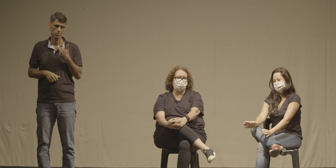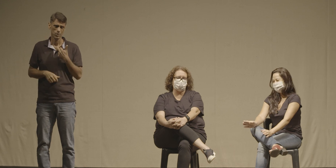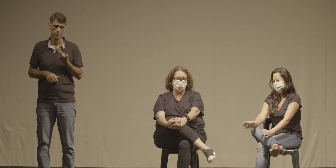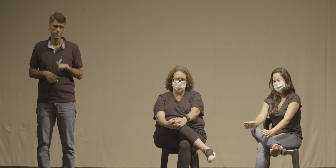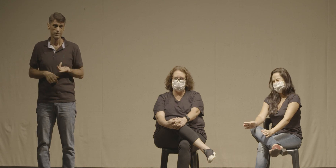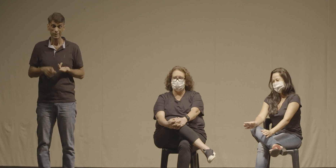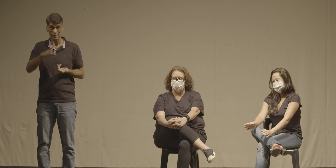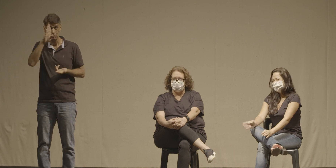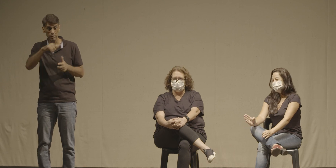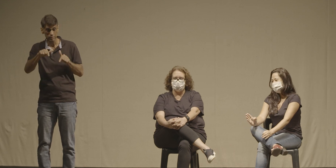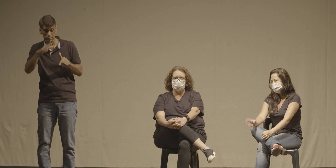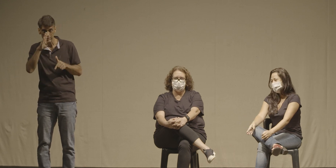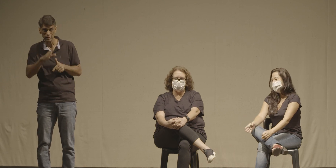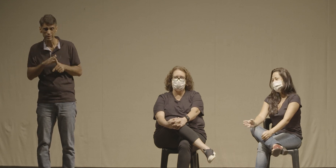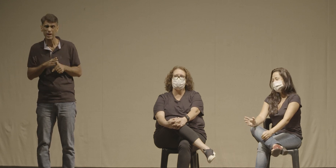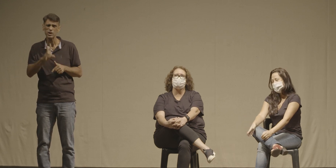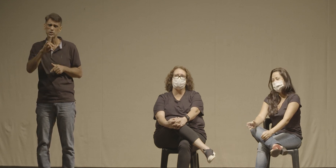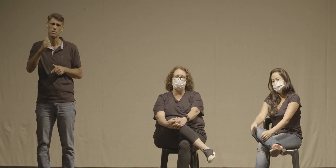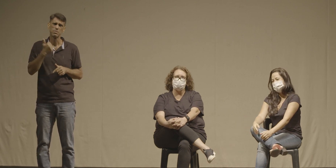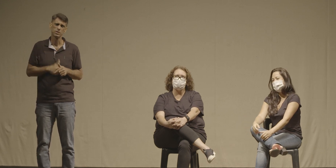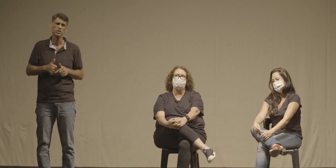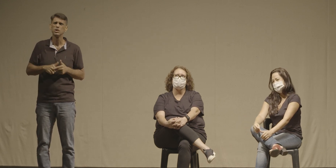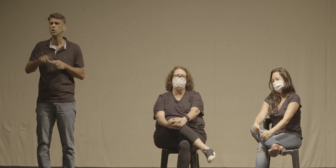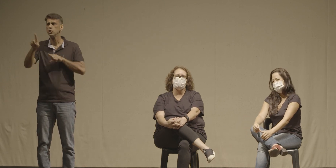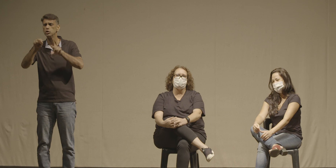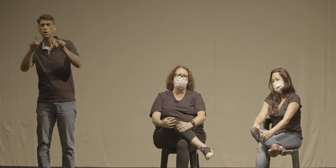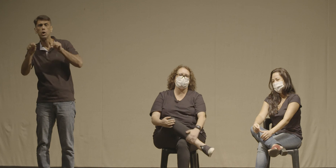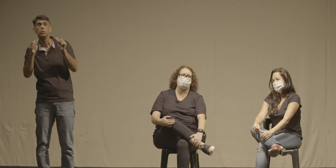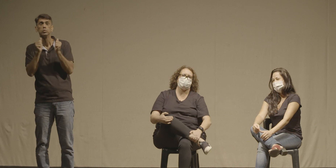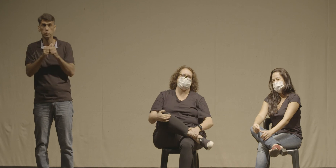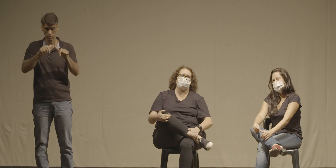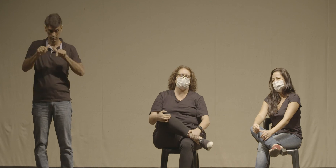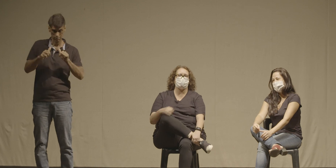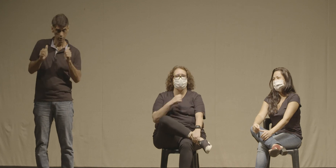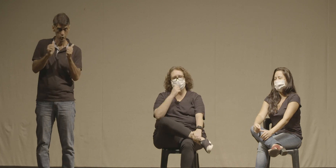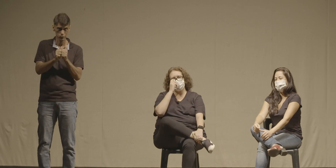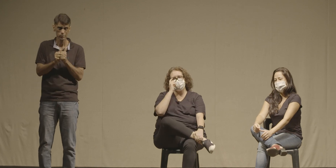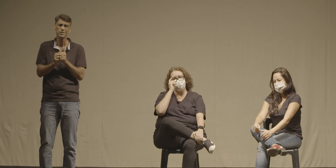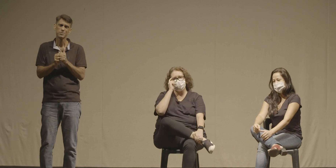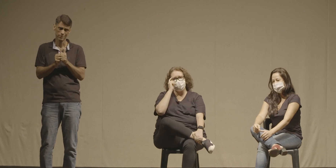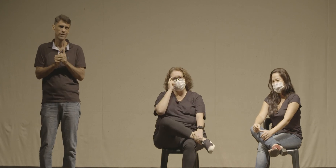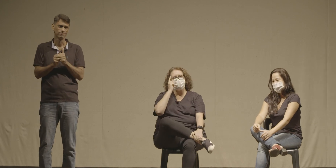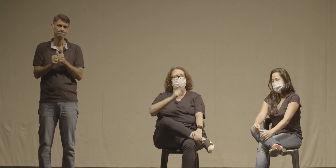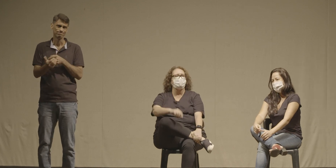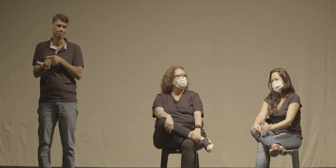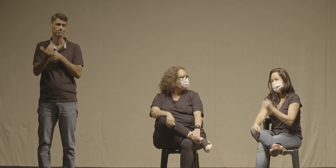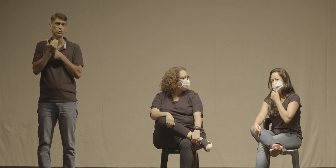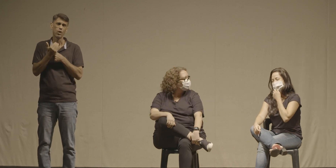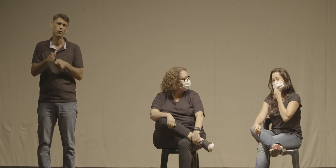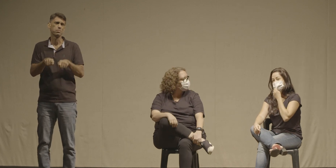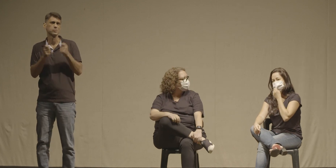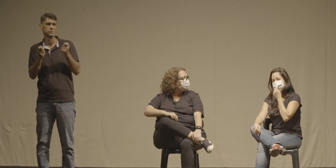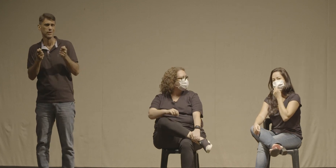pode. Então escolha bem os seus parceiros, porque vai fazer a diferença. Né? Vai